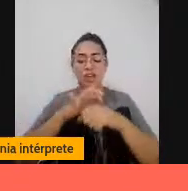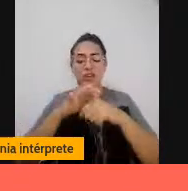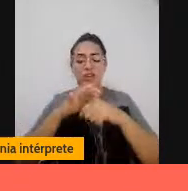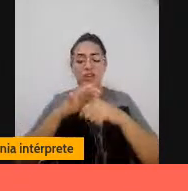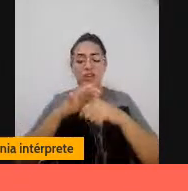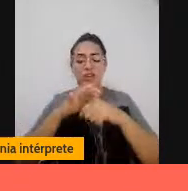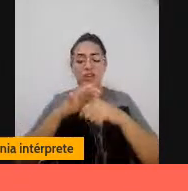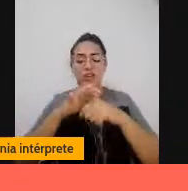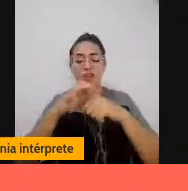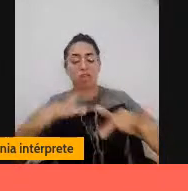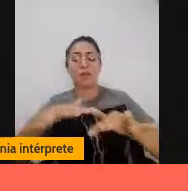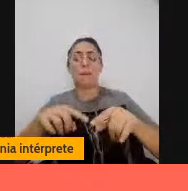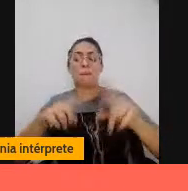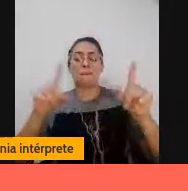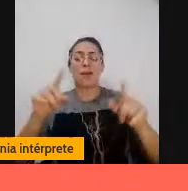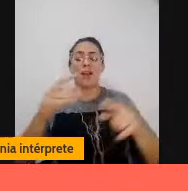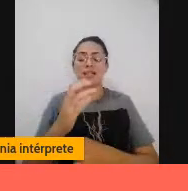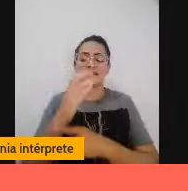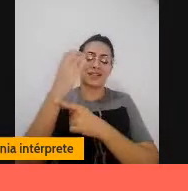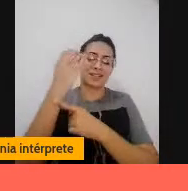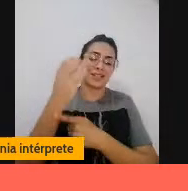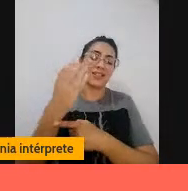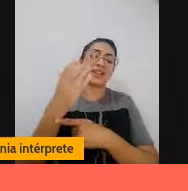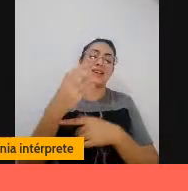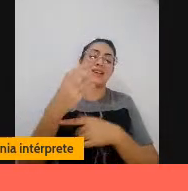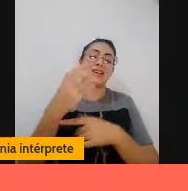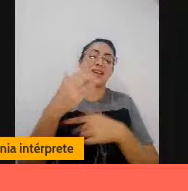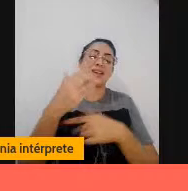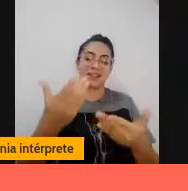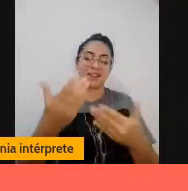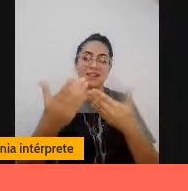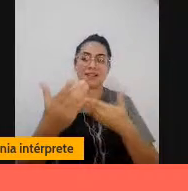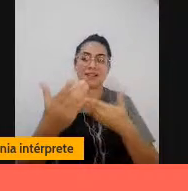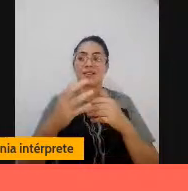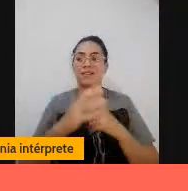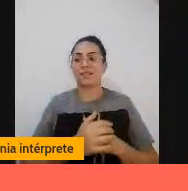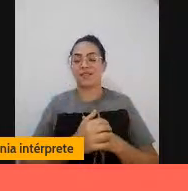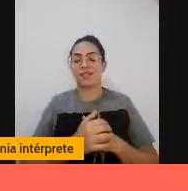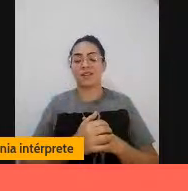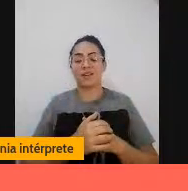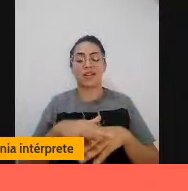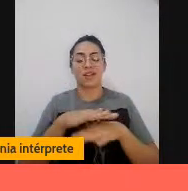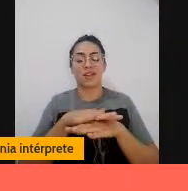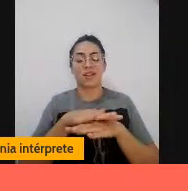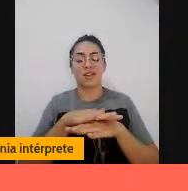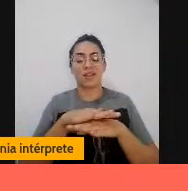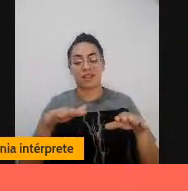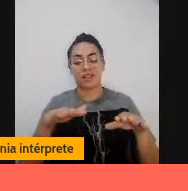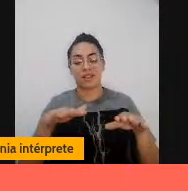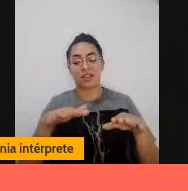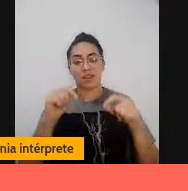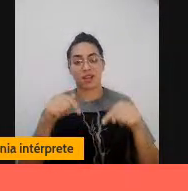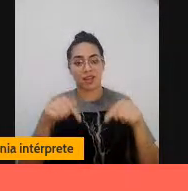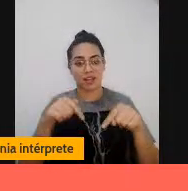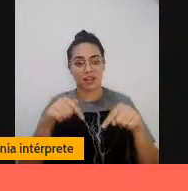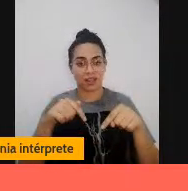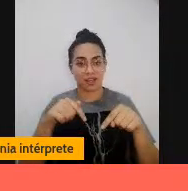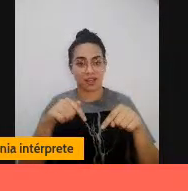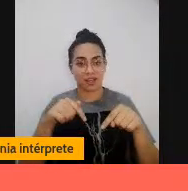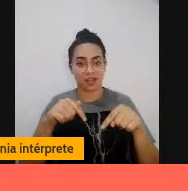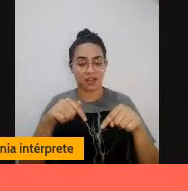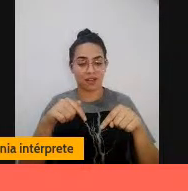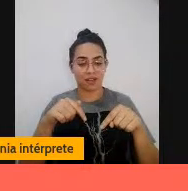do ponto de vista da universidade, do ponto de vista do mar. Então, eu termino aqui. Rondon, você quer fazer uma fala? Não.